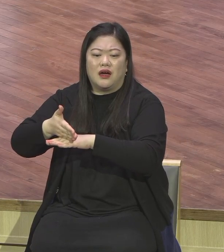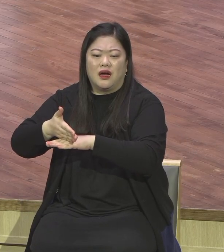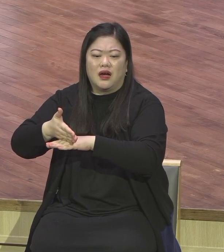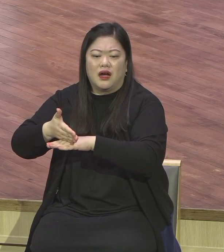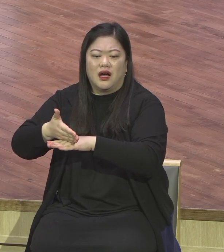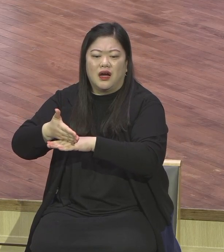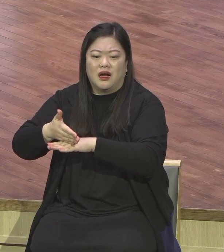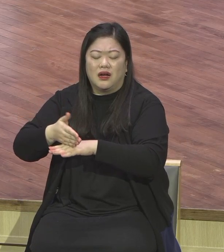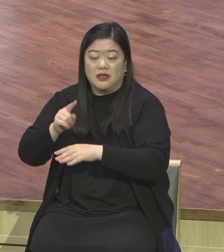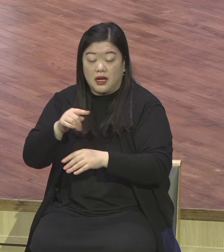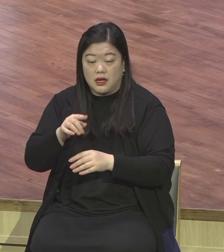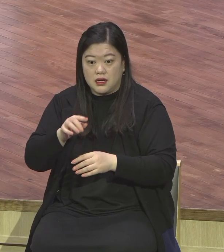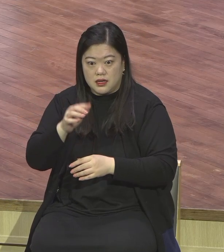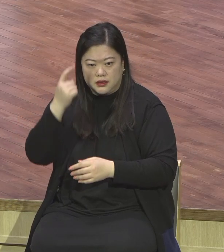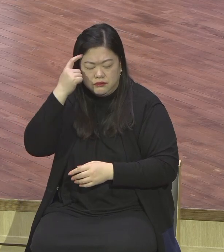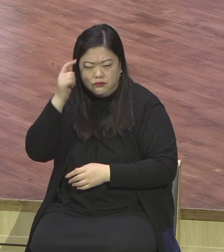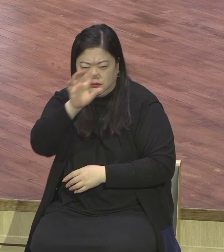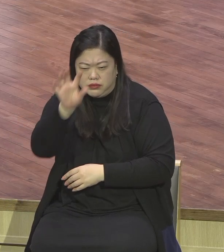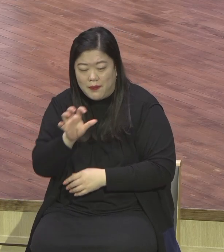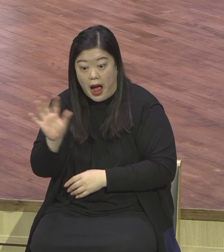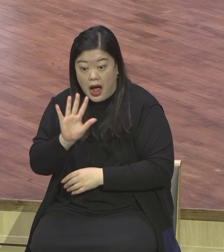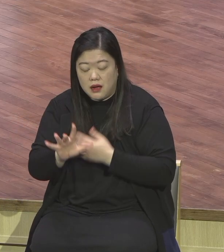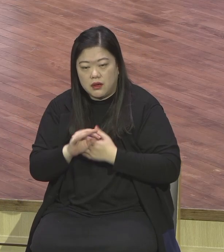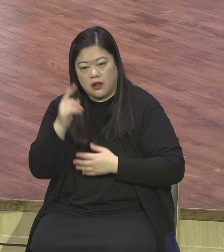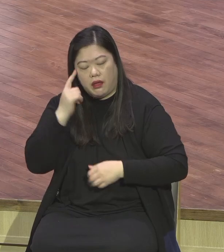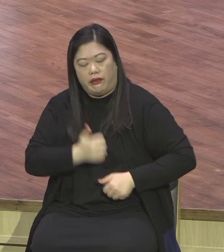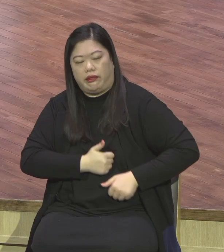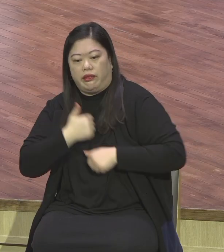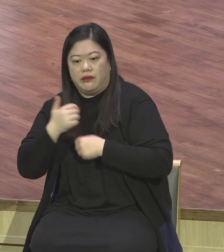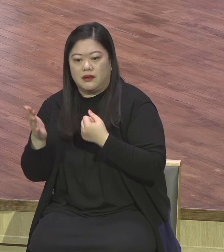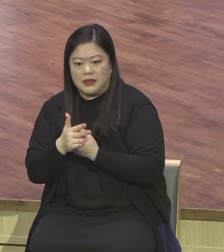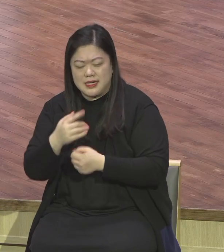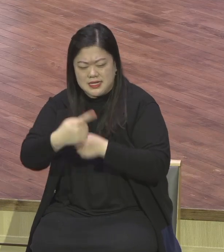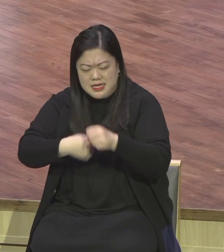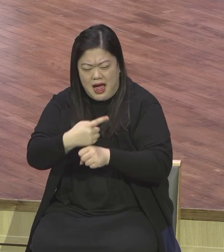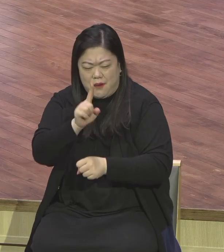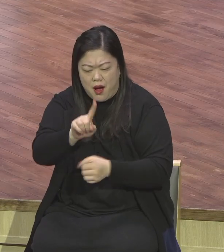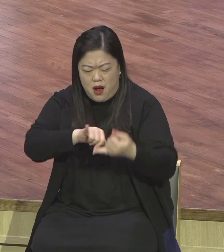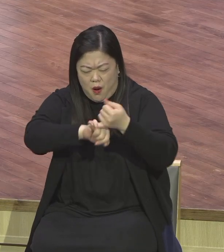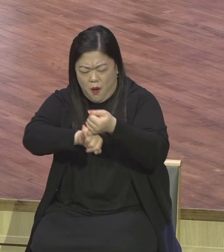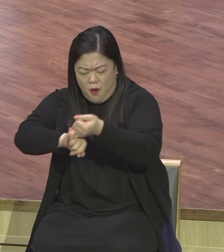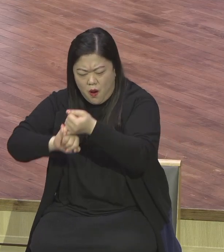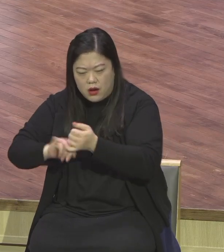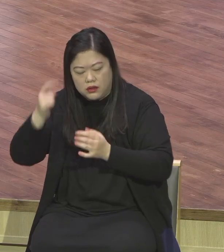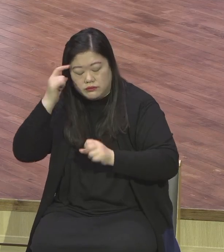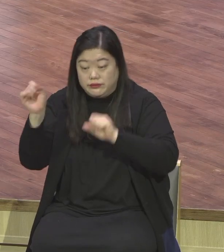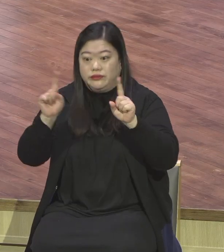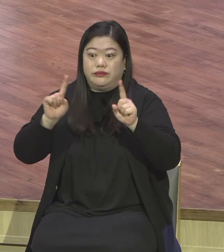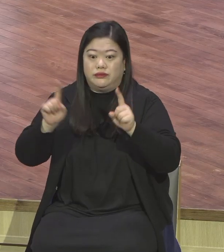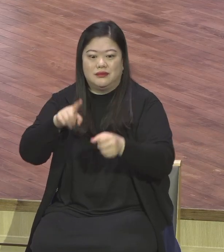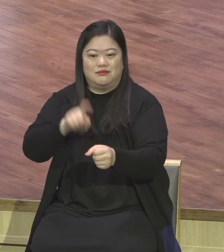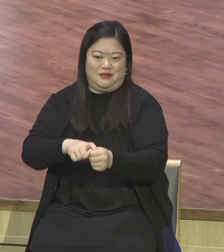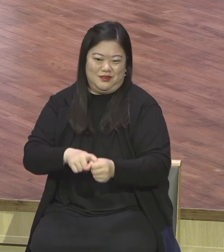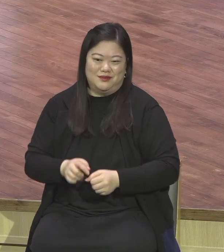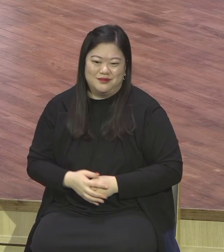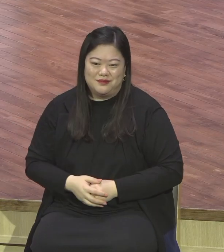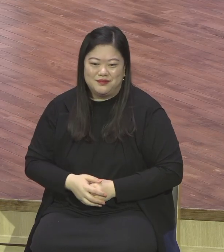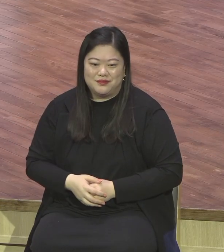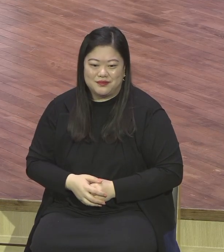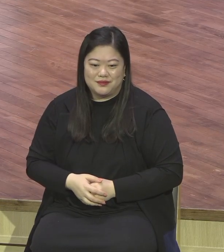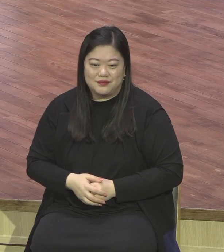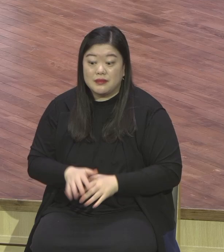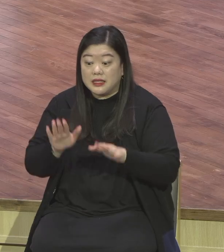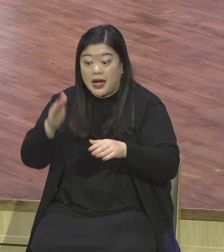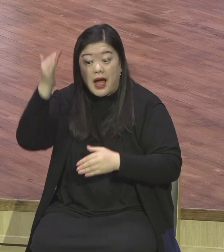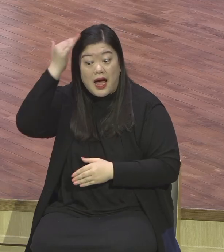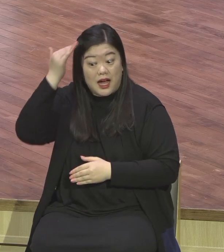그런 말씀이에요 현대화서 한국교회가 대표적으로 지키는 이